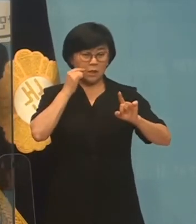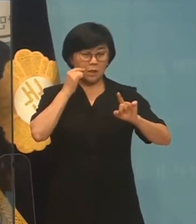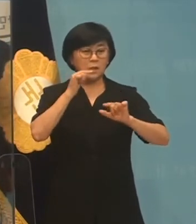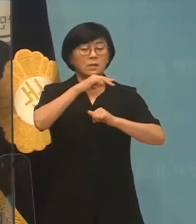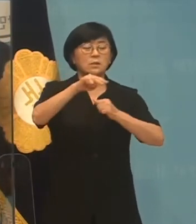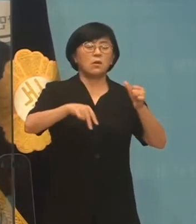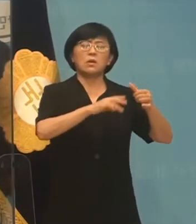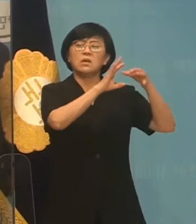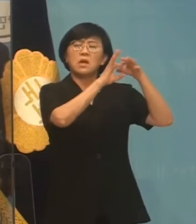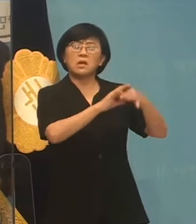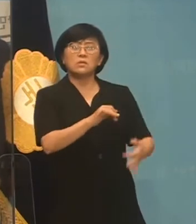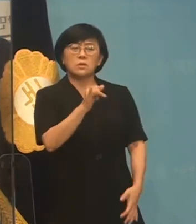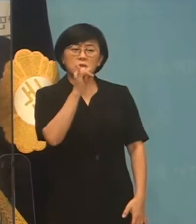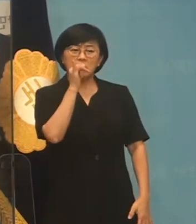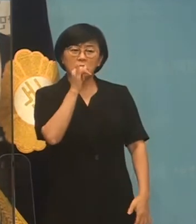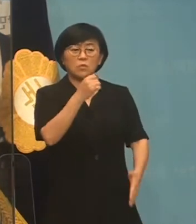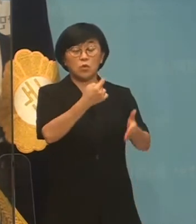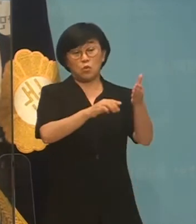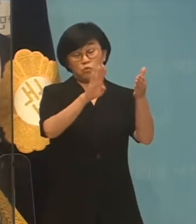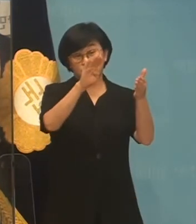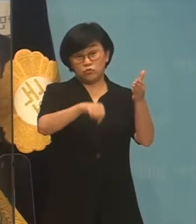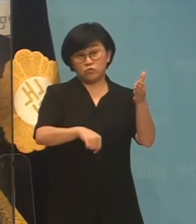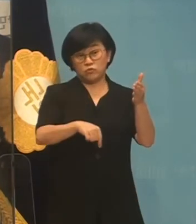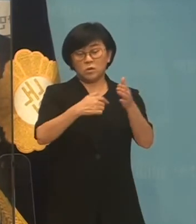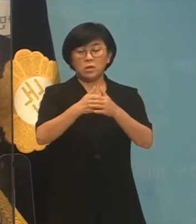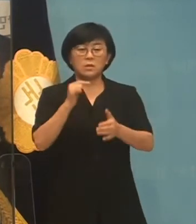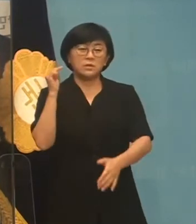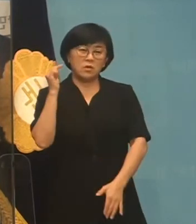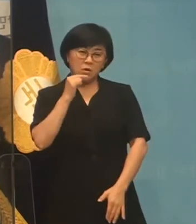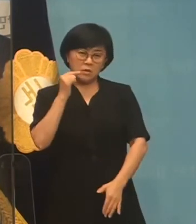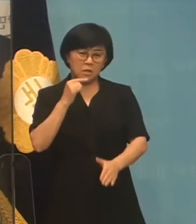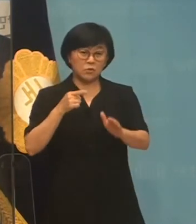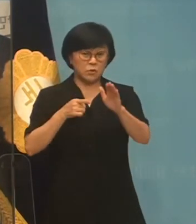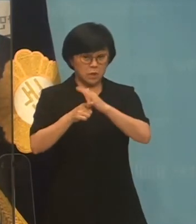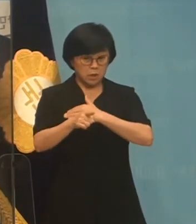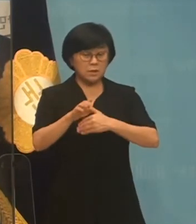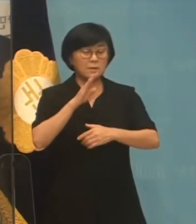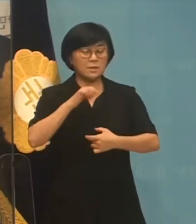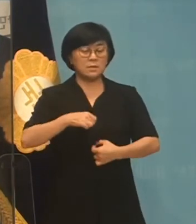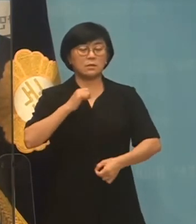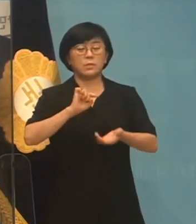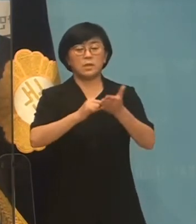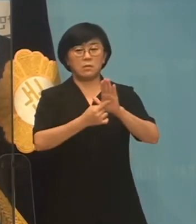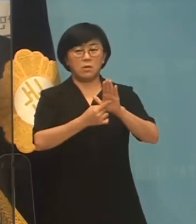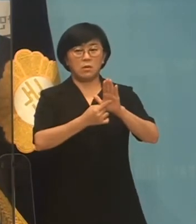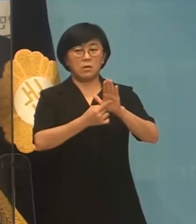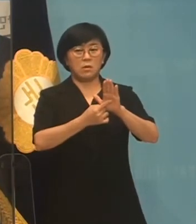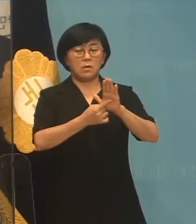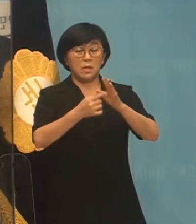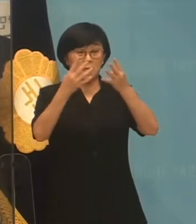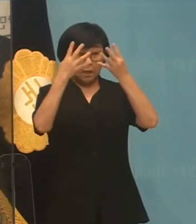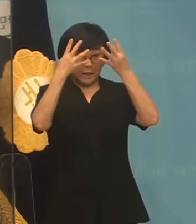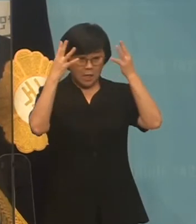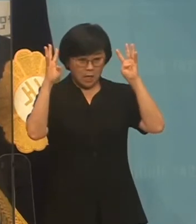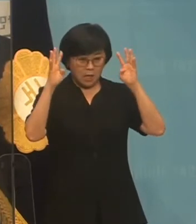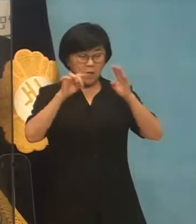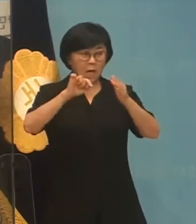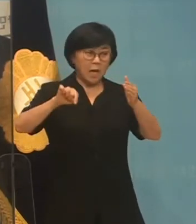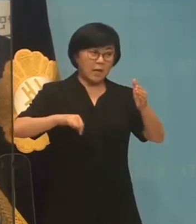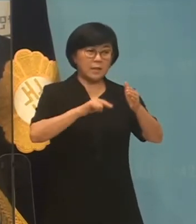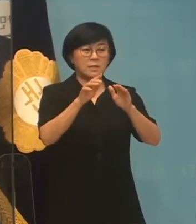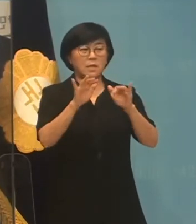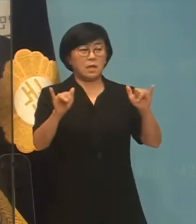사태가 지속된다면 교육부는 단호한 조치를 통해 진실을 규명함으로써 대학원 구성원과